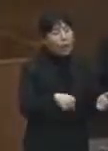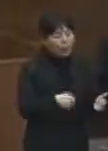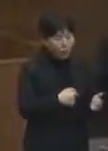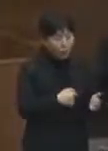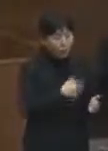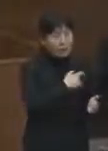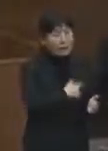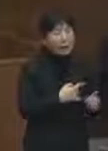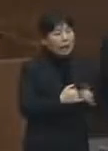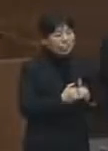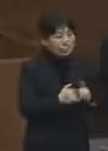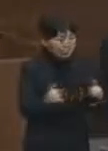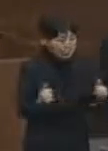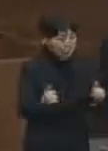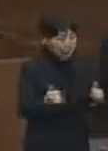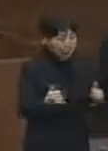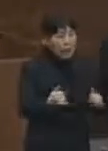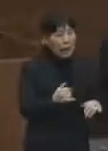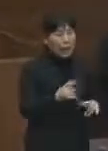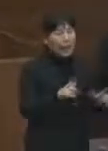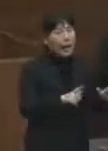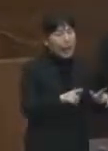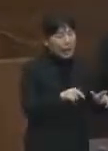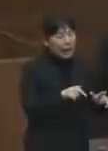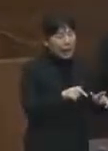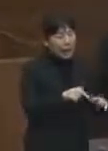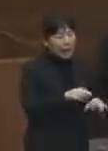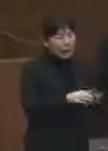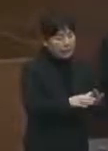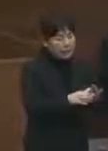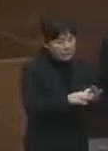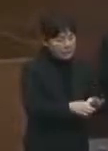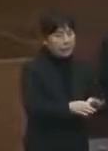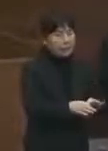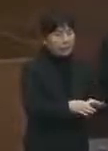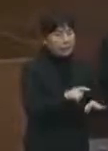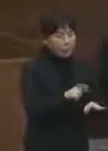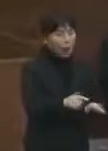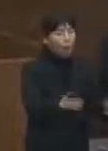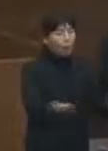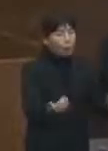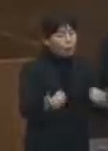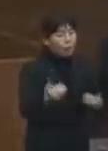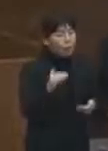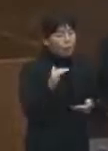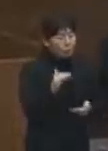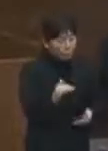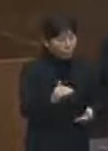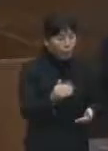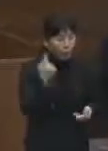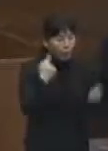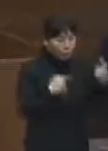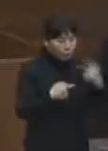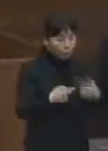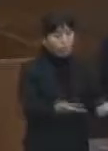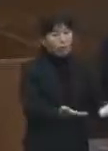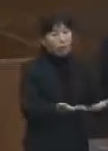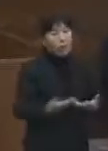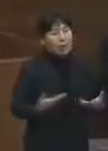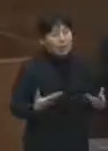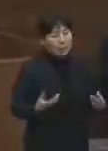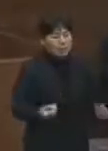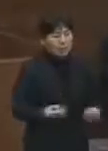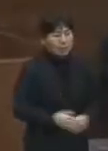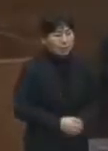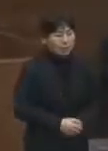者、住民投票の形式など、住民投票の実施に必要となる事項についてご検討をいただいたところでござい